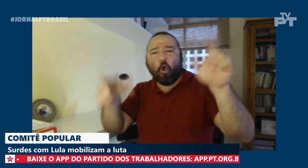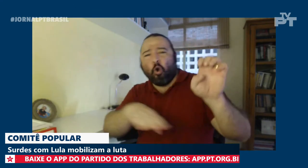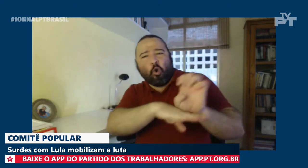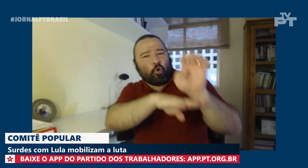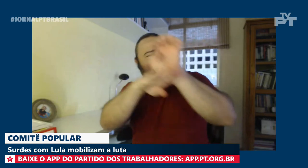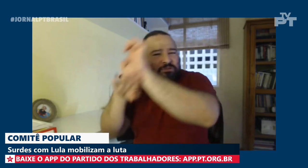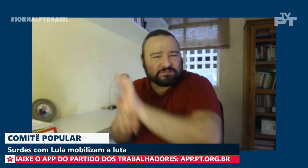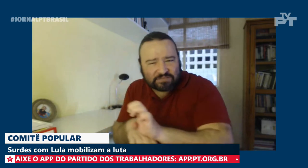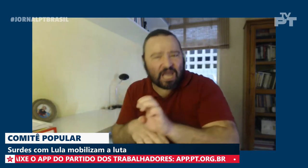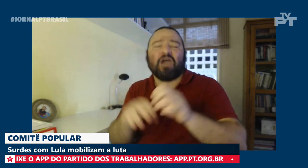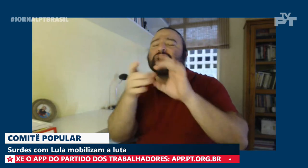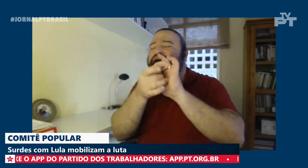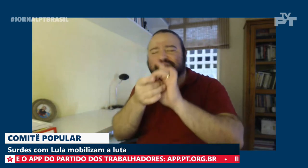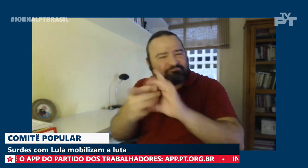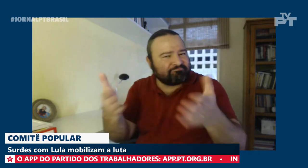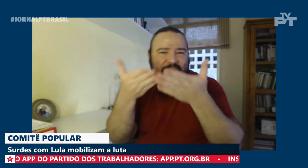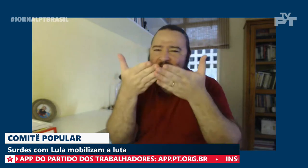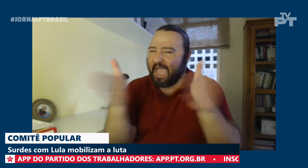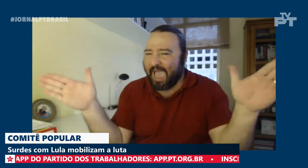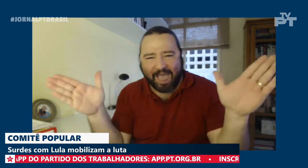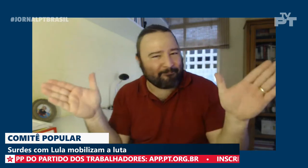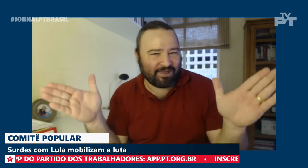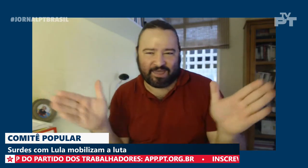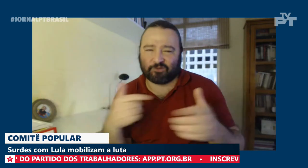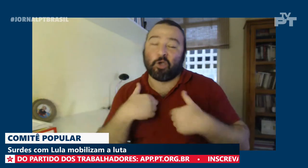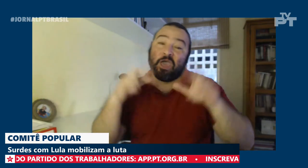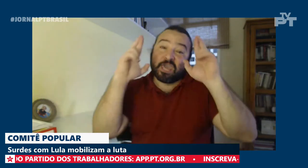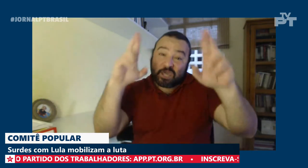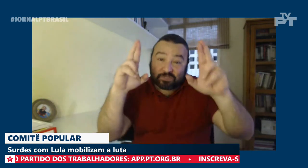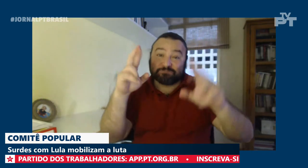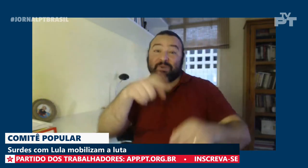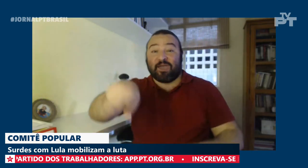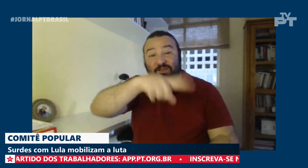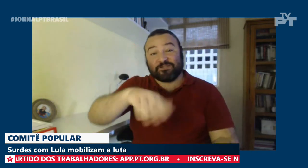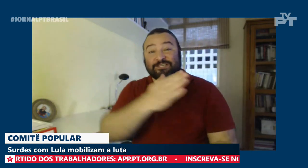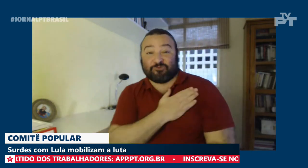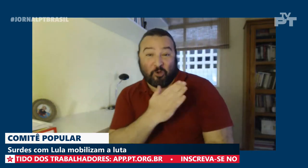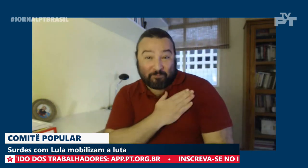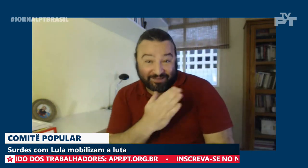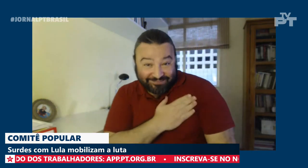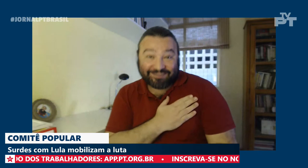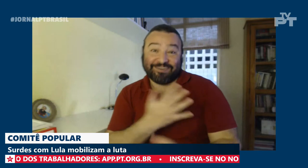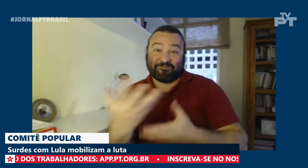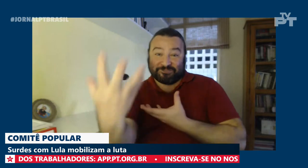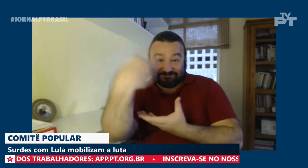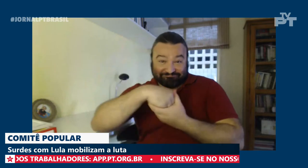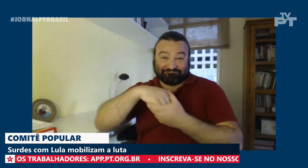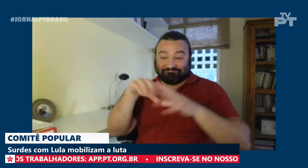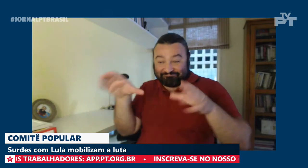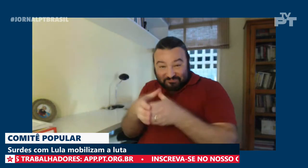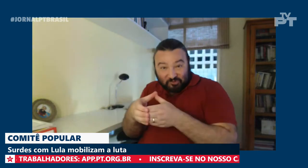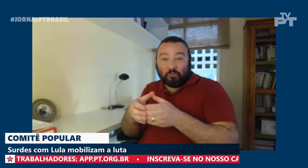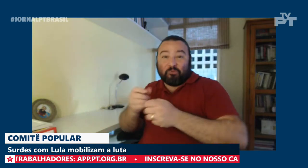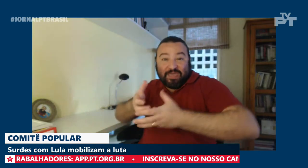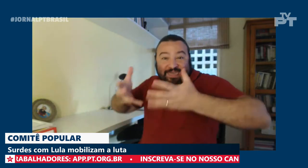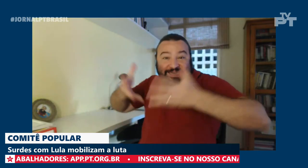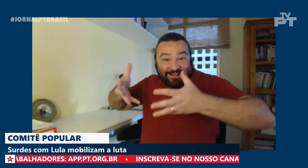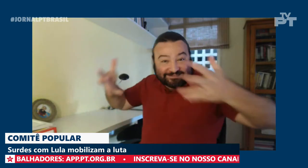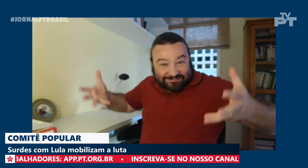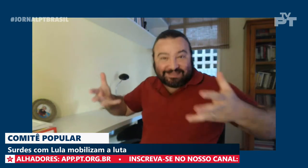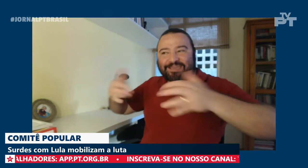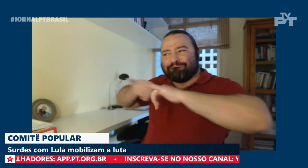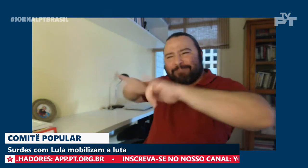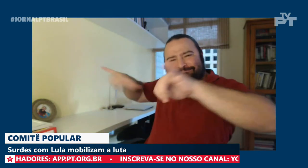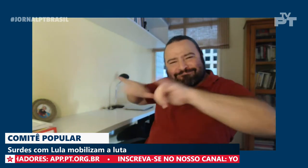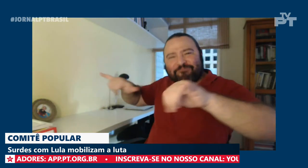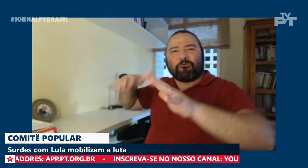gente, nós somos aqui da Paraíba, também temos contato com muitos surdos de outros estados, esperamos que você venha